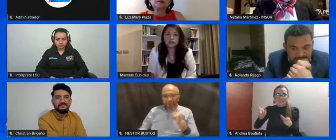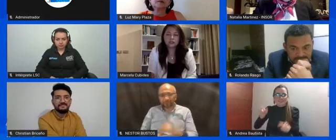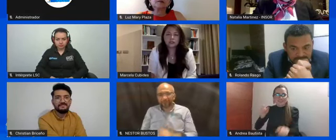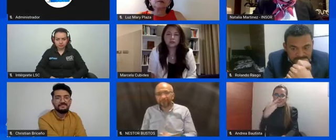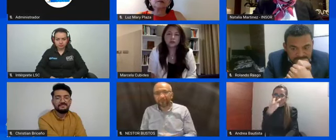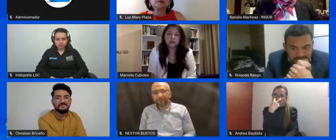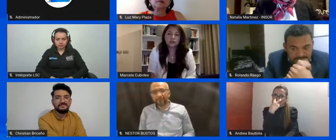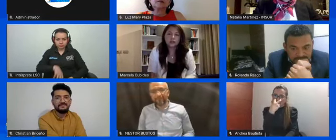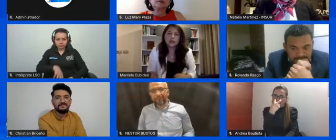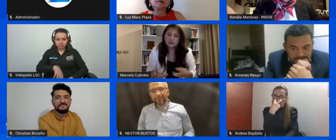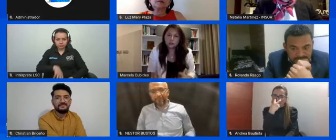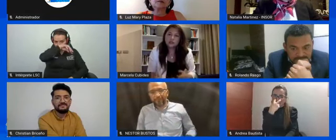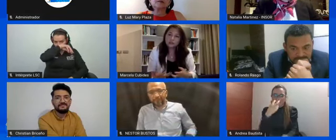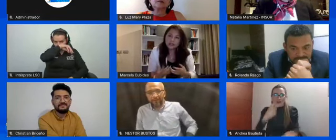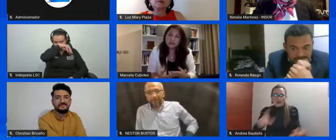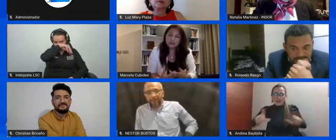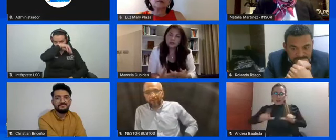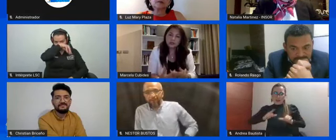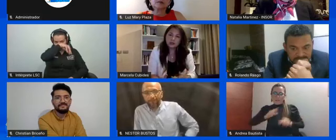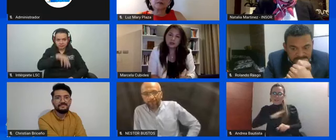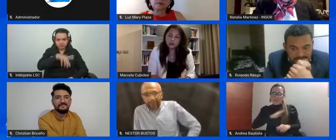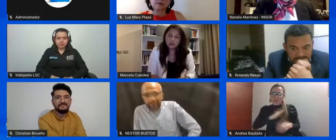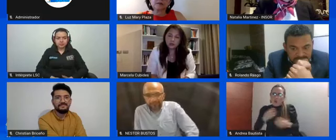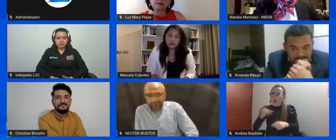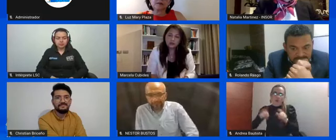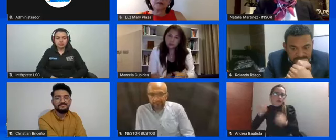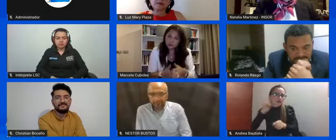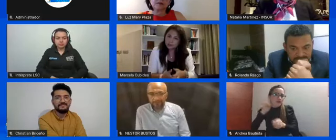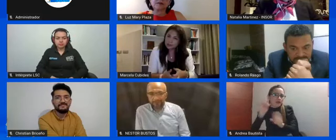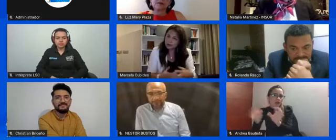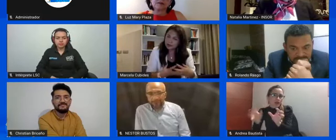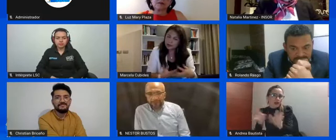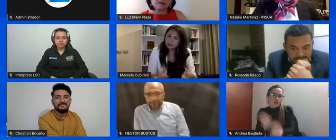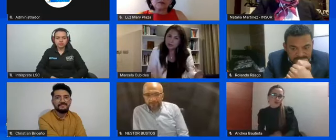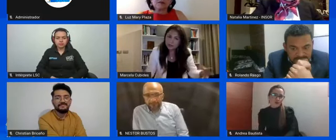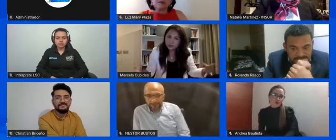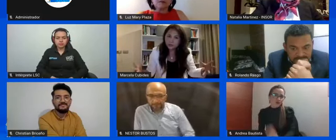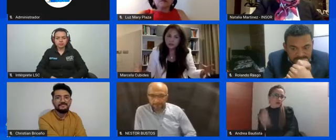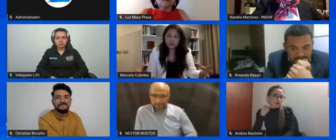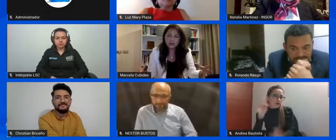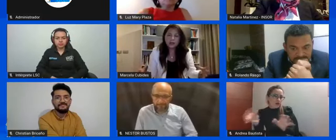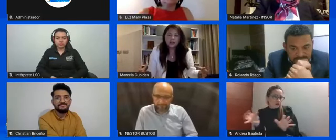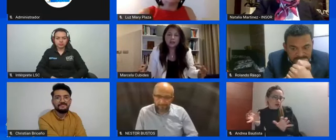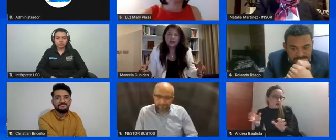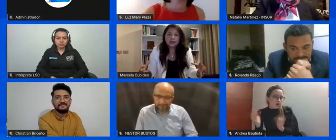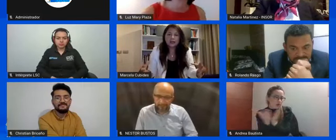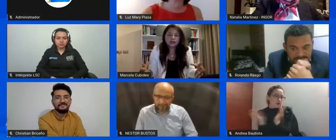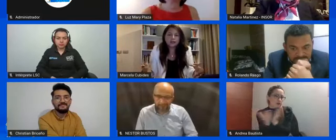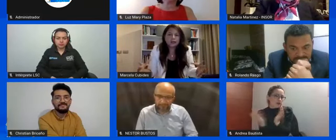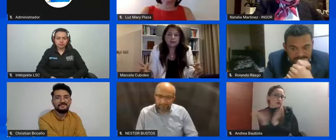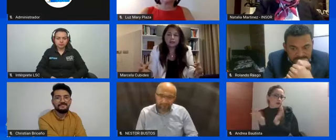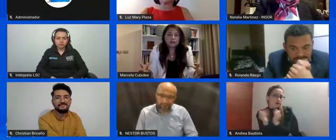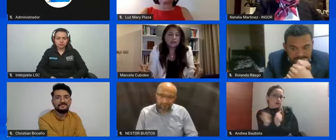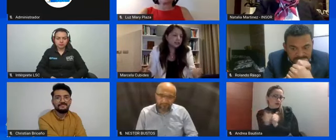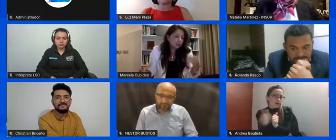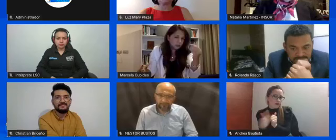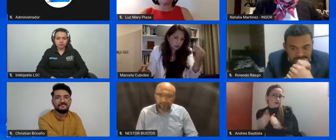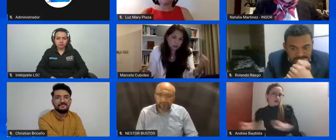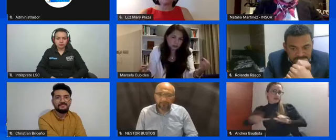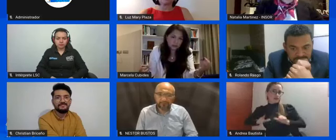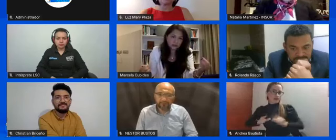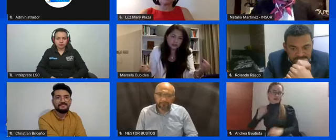su bachillerato por radio. Entonces dijimos, tenemos que crear un modelo que nos permita generar una gran malla curricular, que permita,